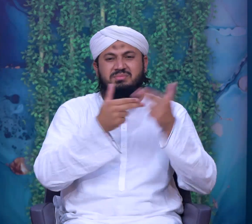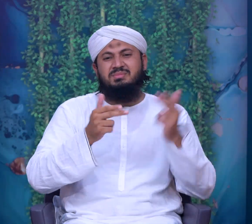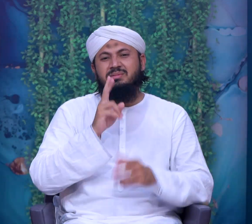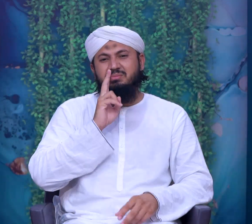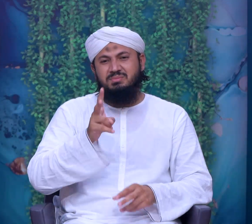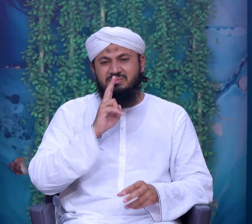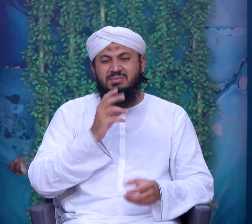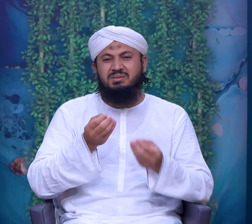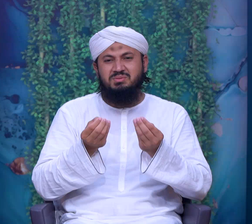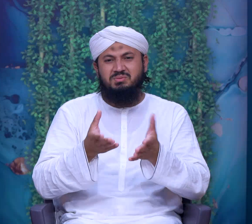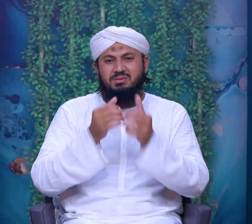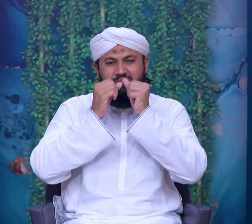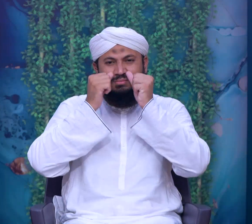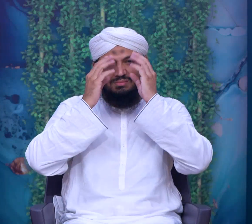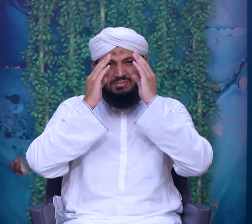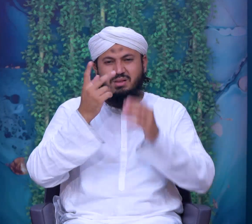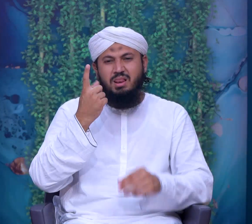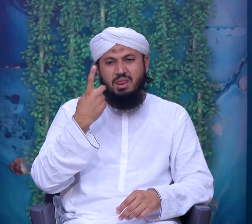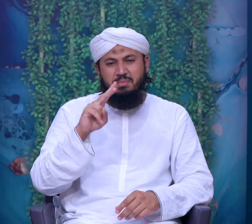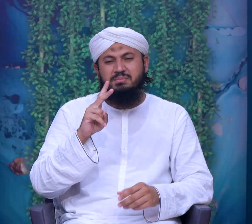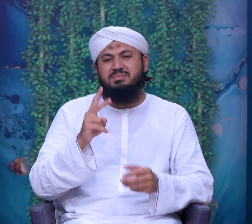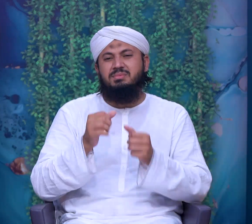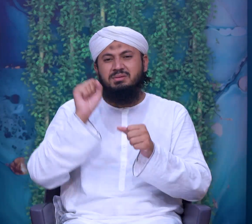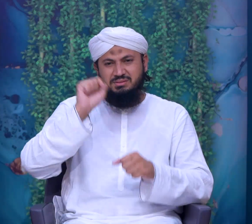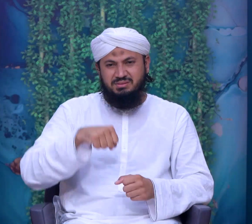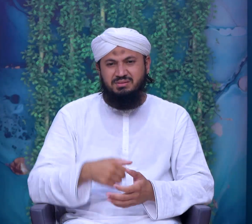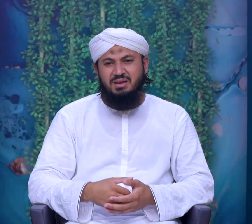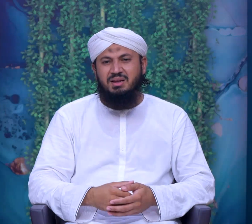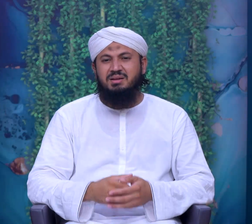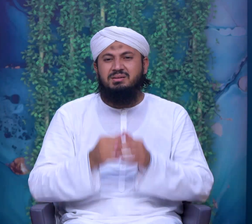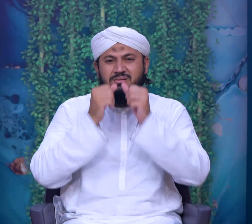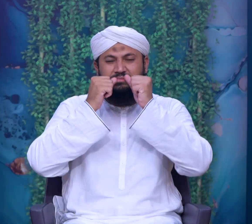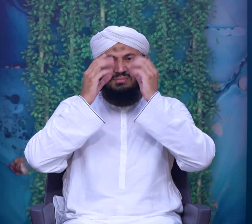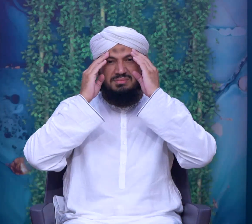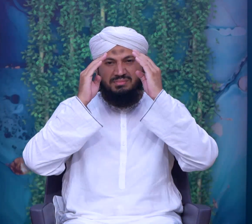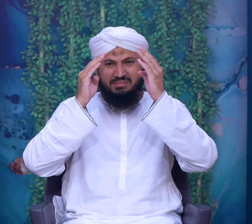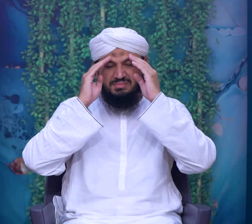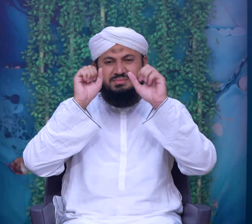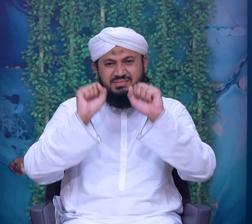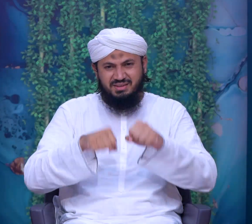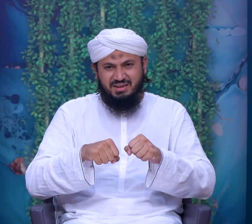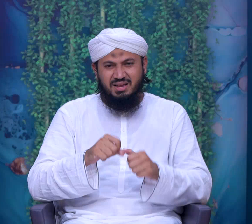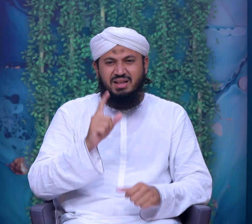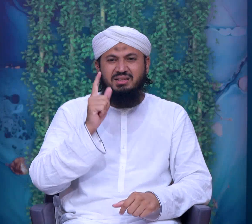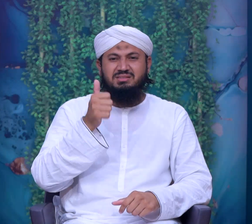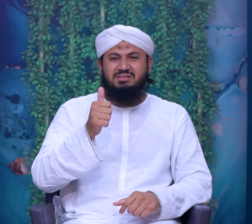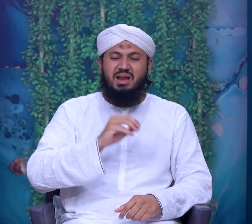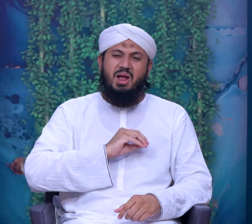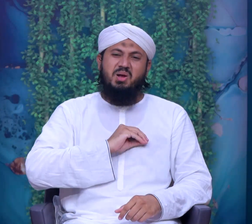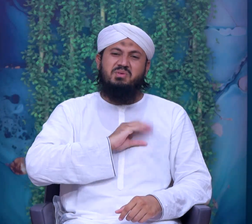لیا جائے ایک بار واجب ہے، اور ہر بار جب نام آئے تو درود پڑھنا مستحب ہے۔ سوزنے گم شدہ ملتی ہے تبسم